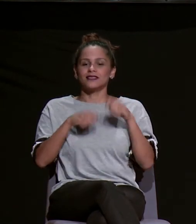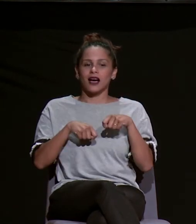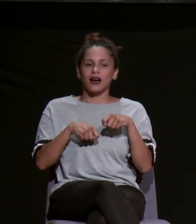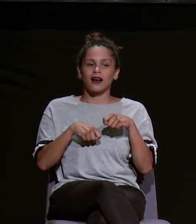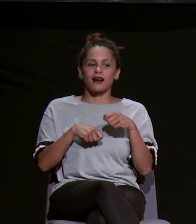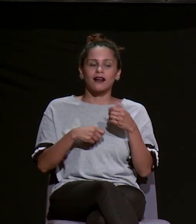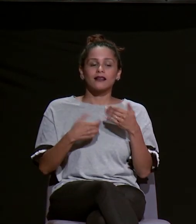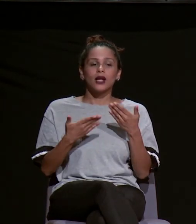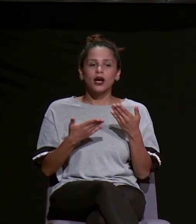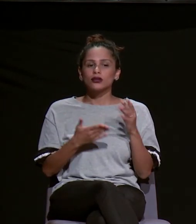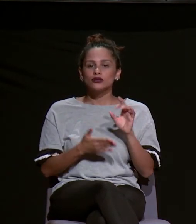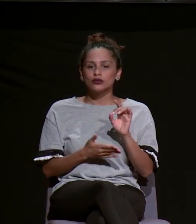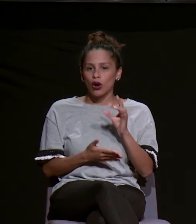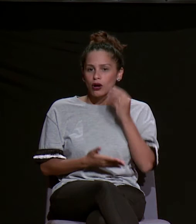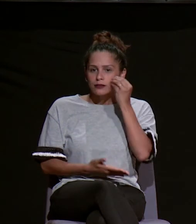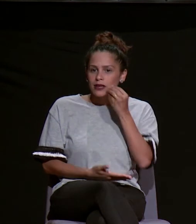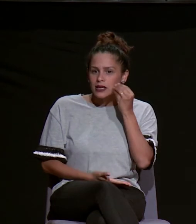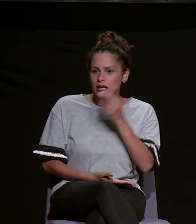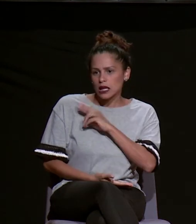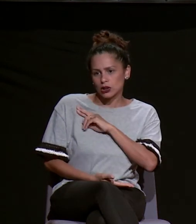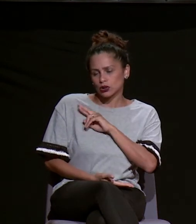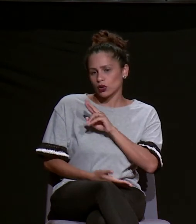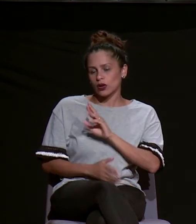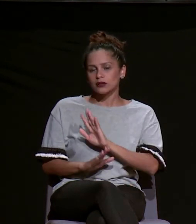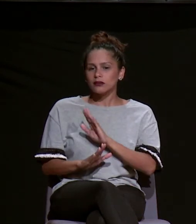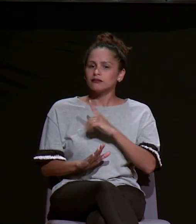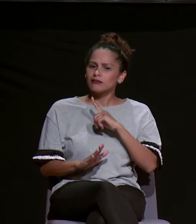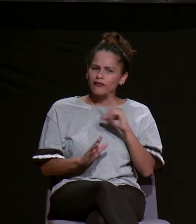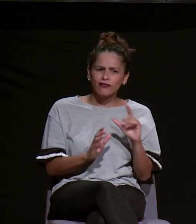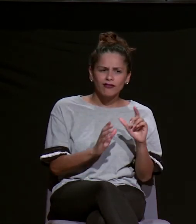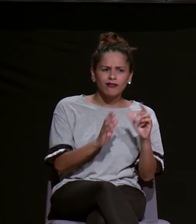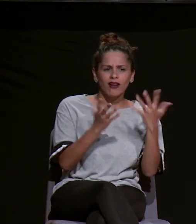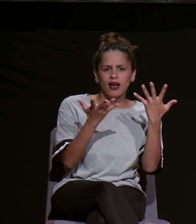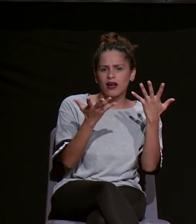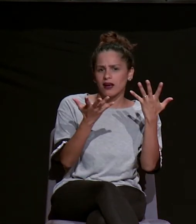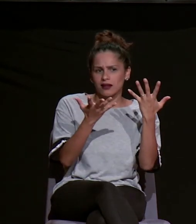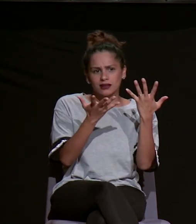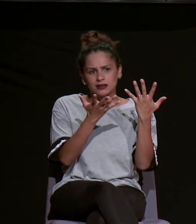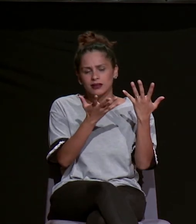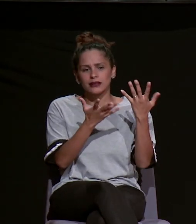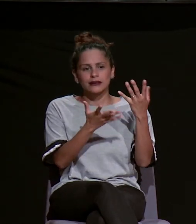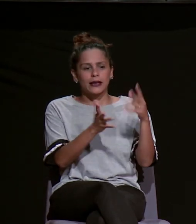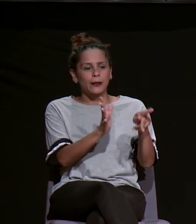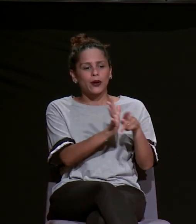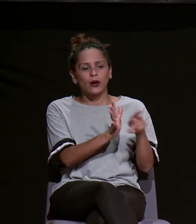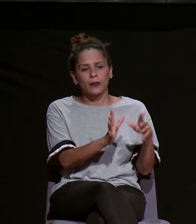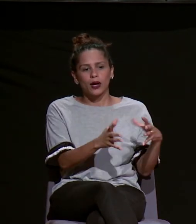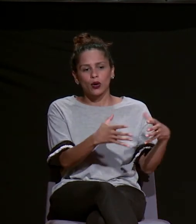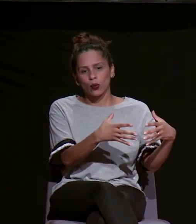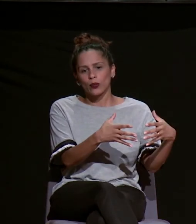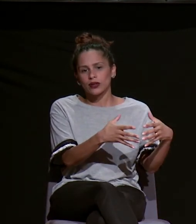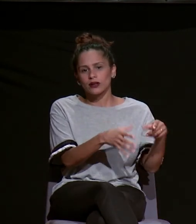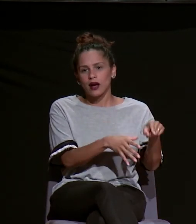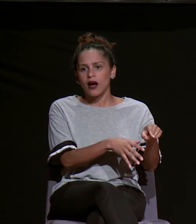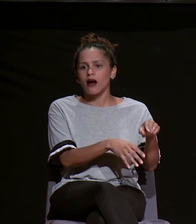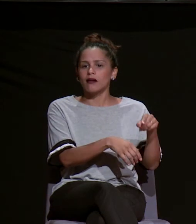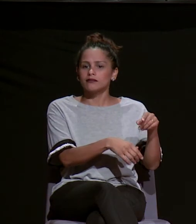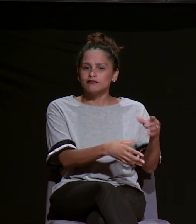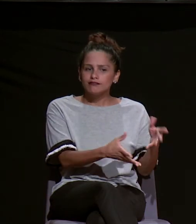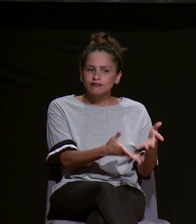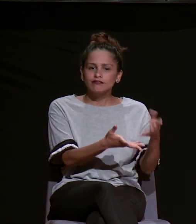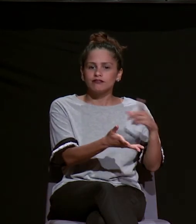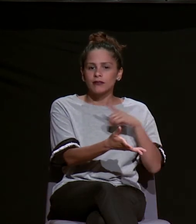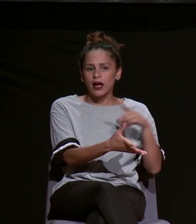de religiosidades, mas a partir de festas, de eventos, de coisas que a própria comunidade pratica e que